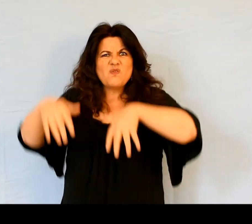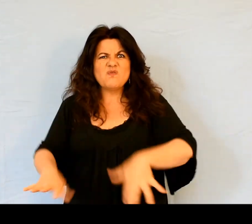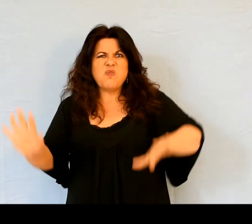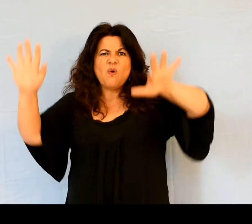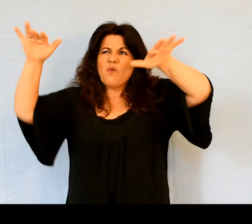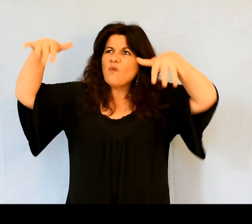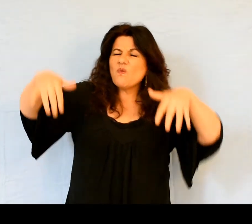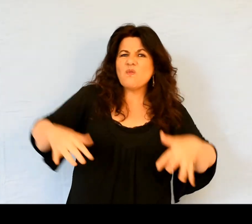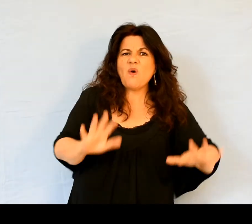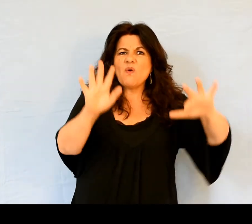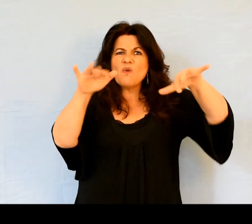était contraire.